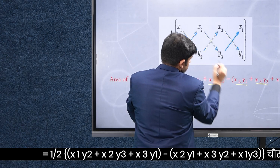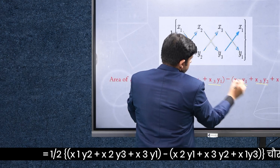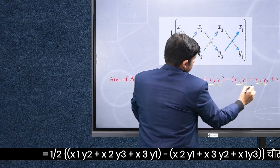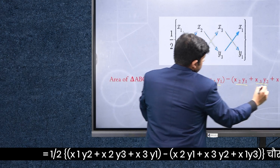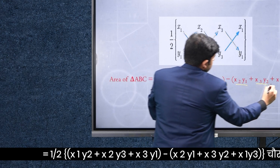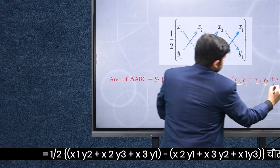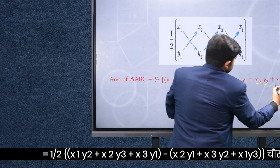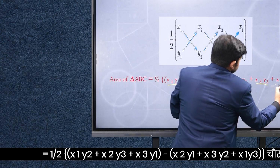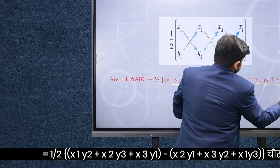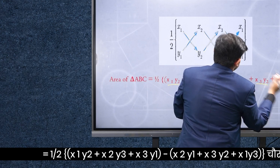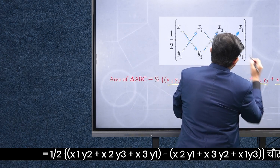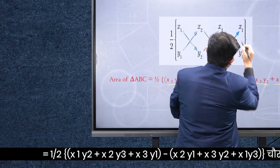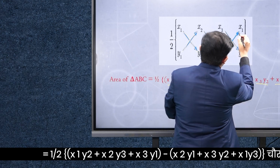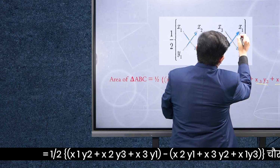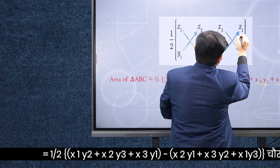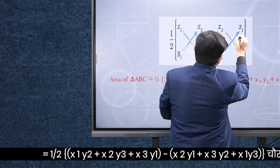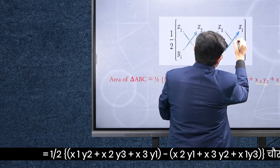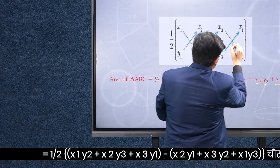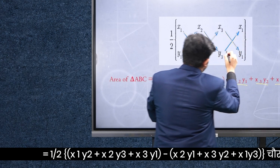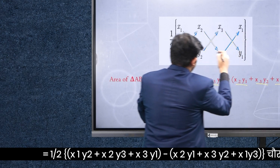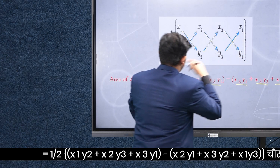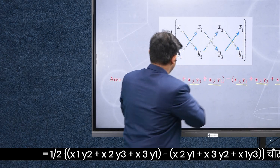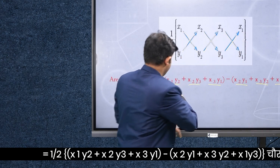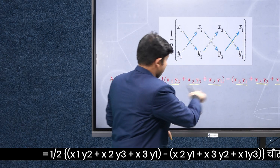plus x1 y3 चौरस 1k.